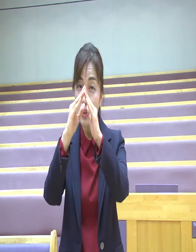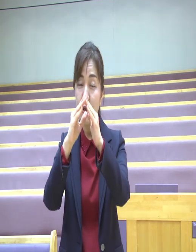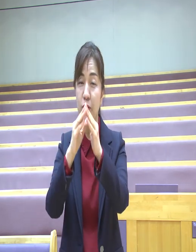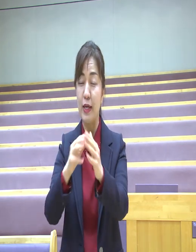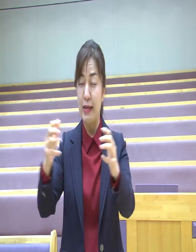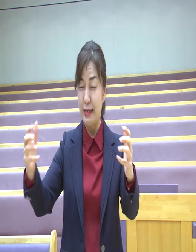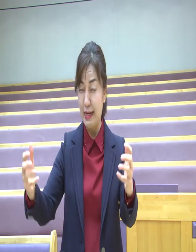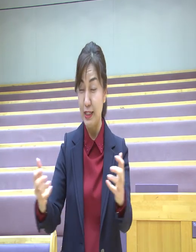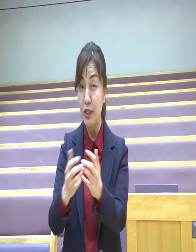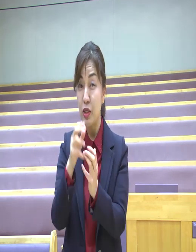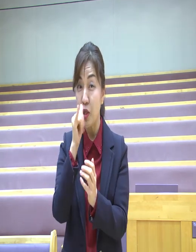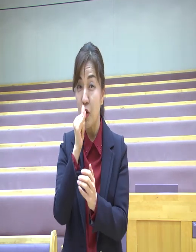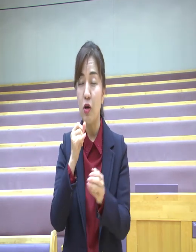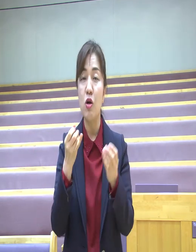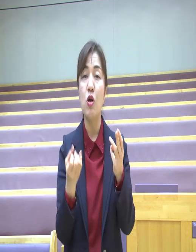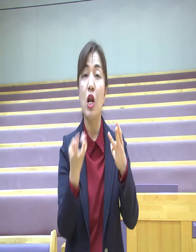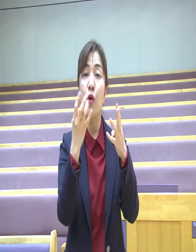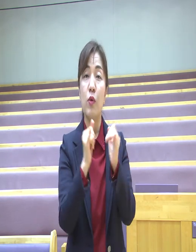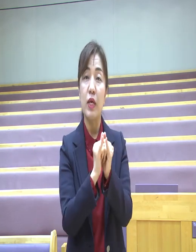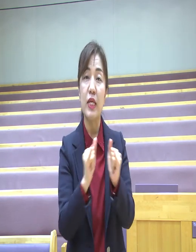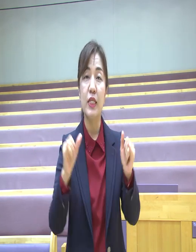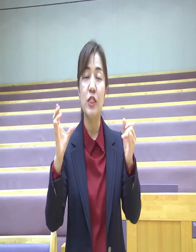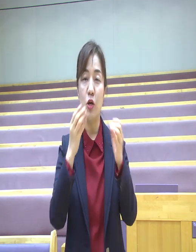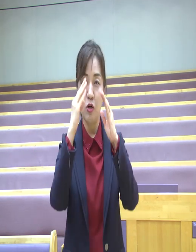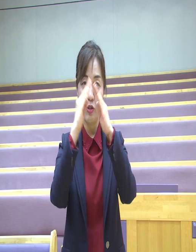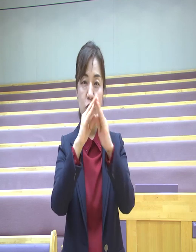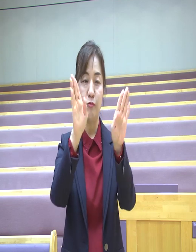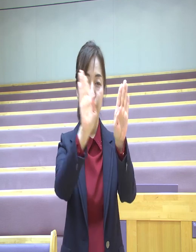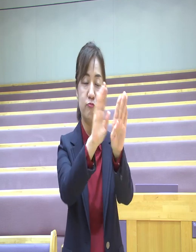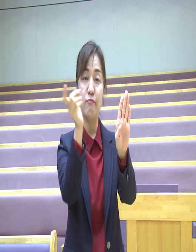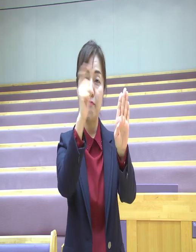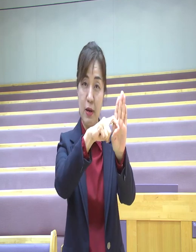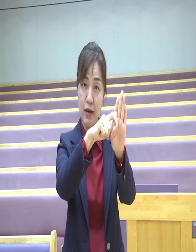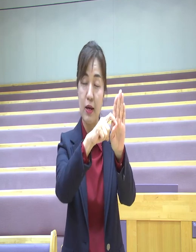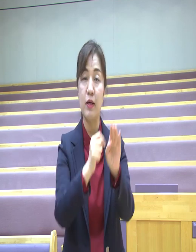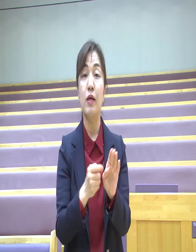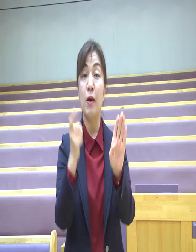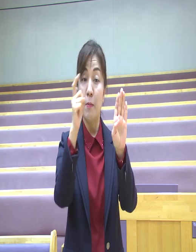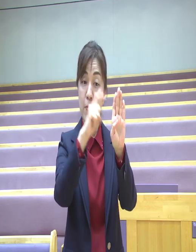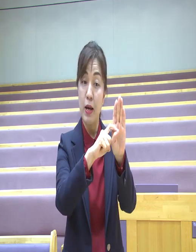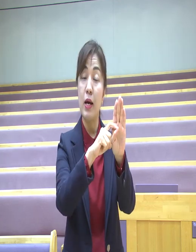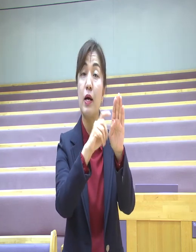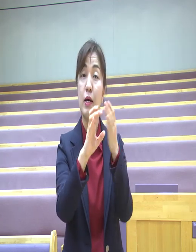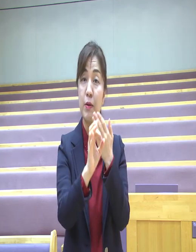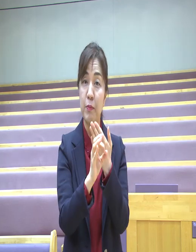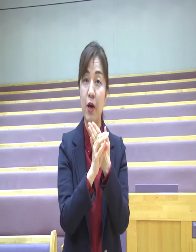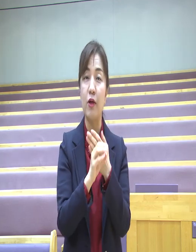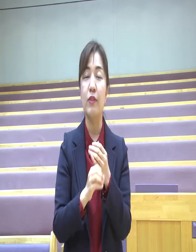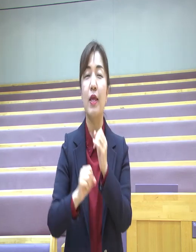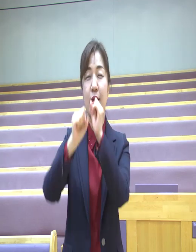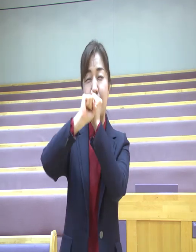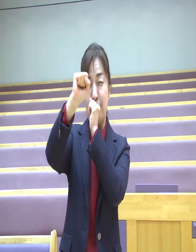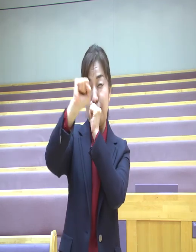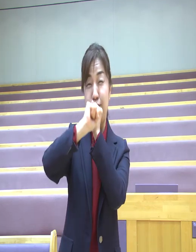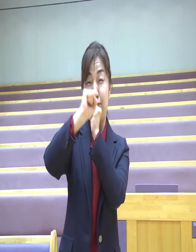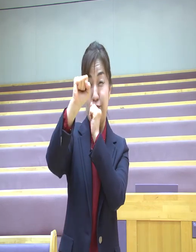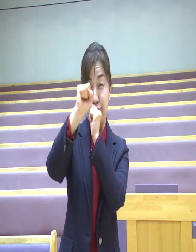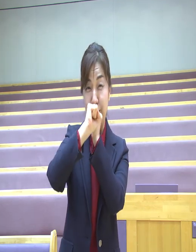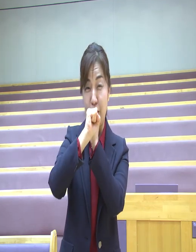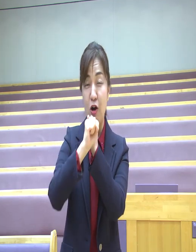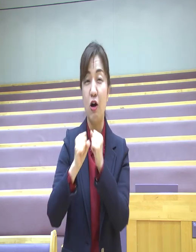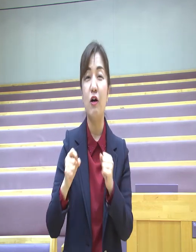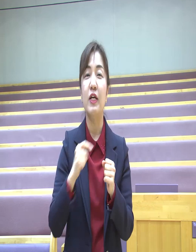성전 뜰을 가득 채우면 레위인들은 성전 문을 닫습니다. 성전 문이 닫히면 양각 나팔을